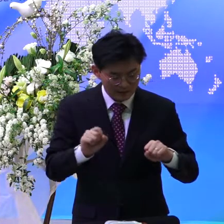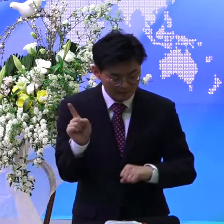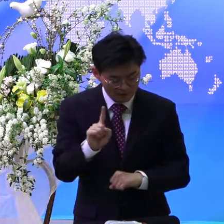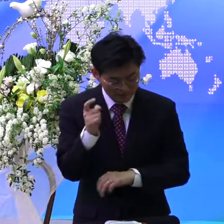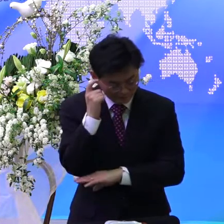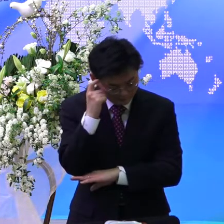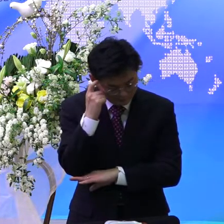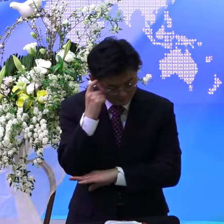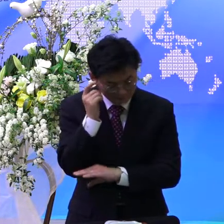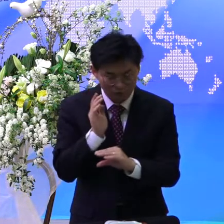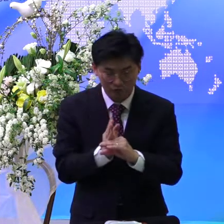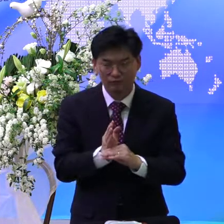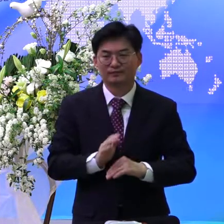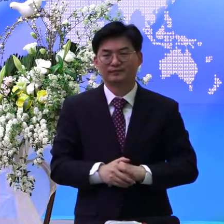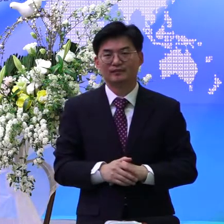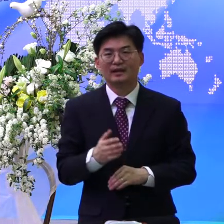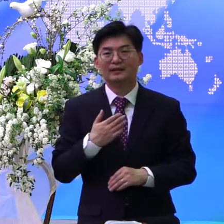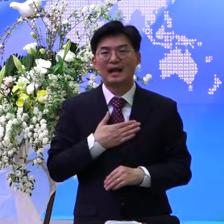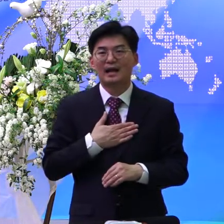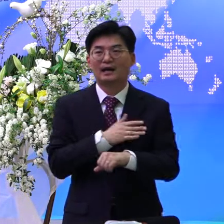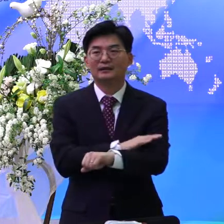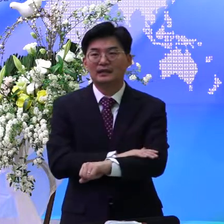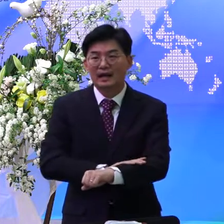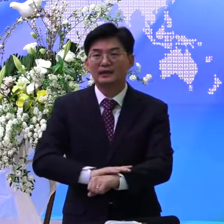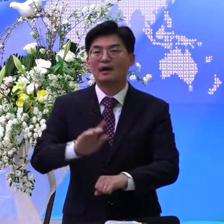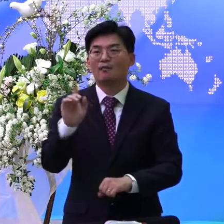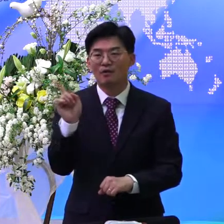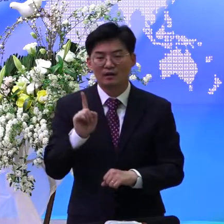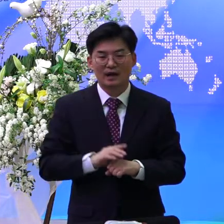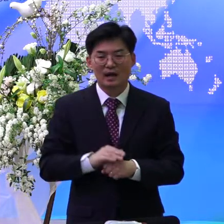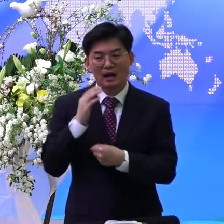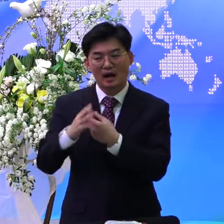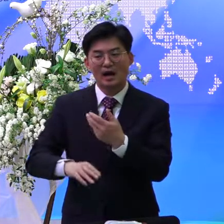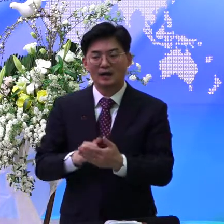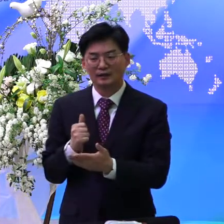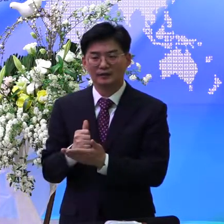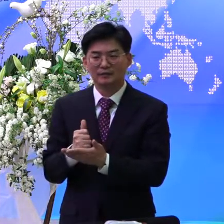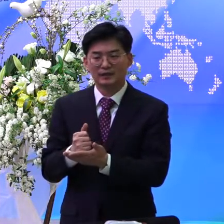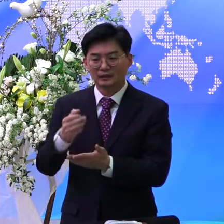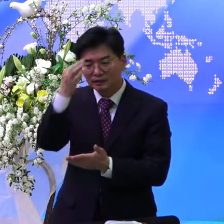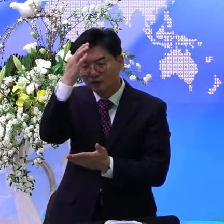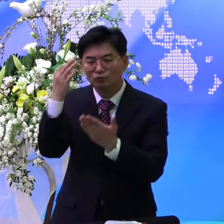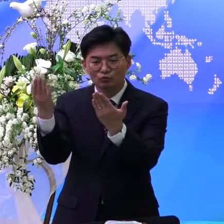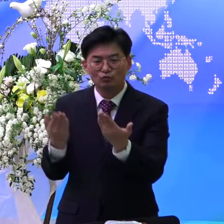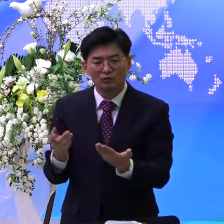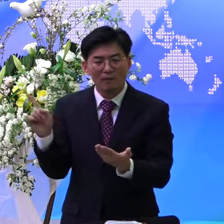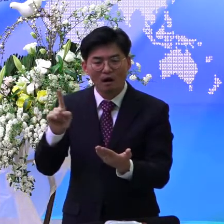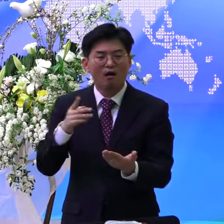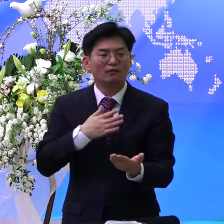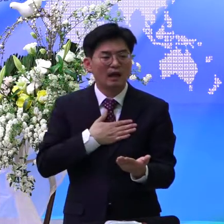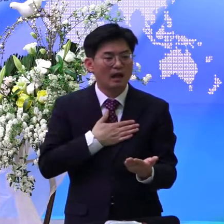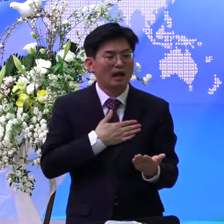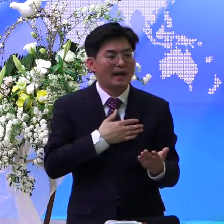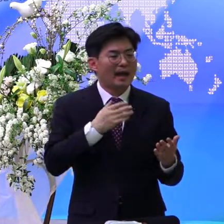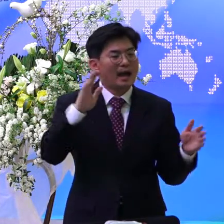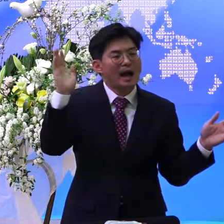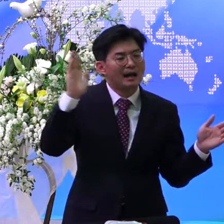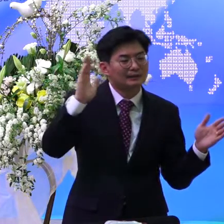하다가 내가 잘할 수 있는 것, 하나님이 내게 주신 것은 토스트를 만드는 것이다 생각을 하고 이 조그마한